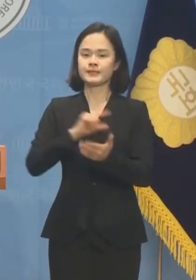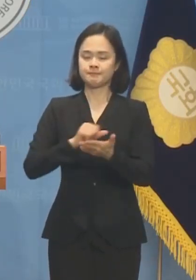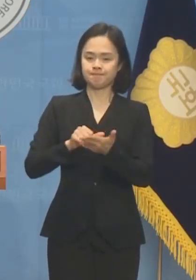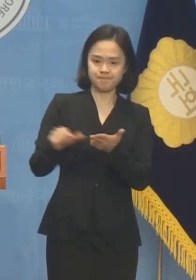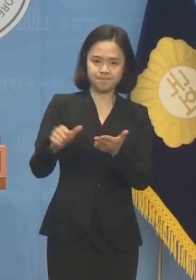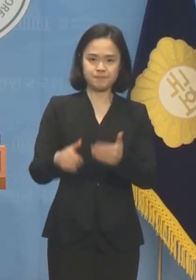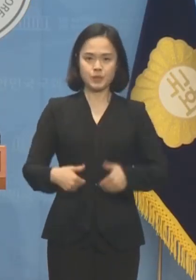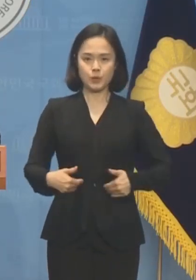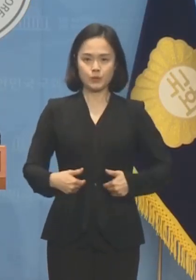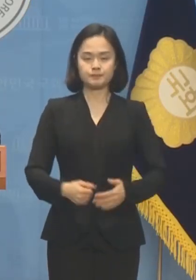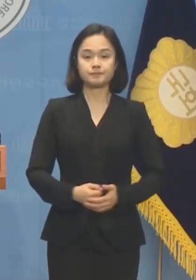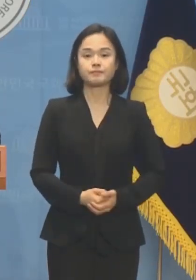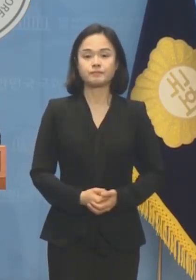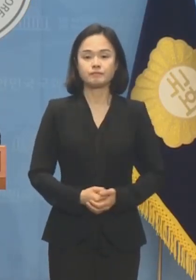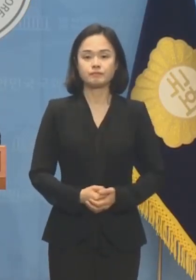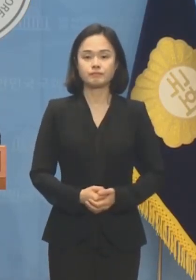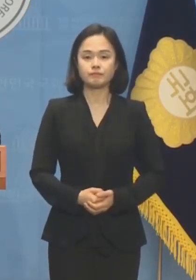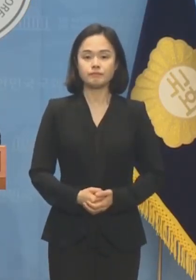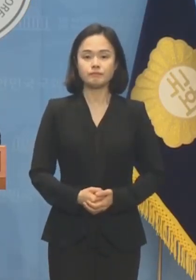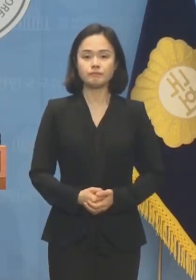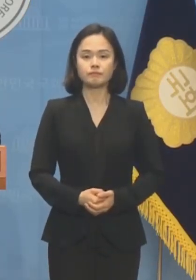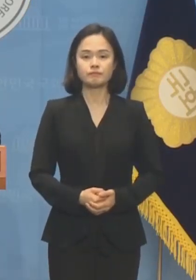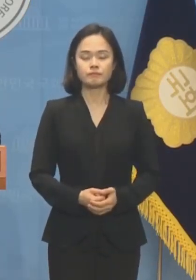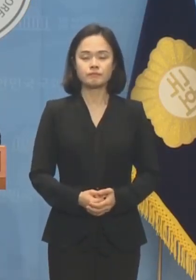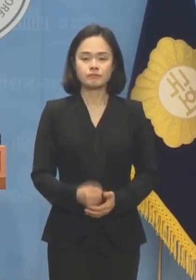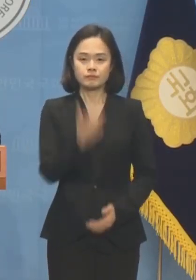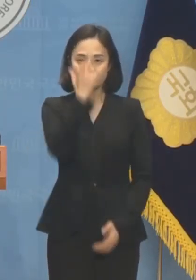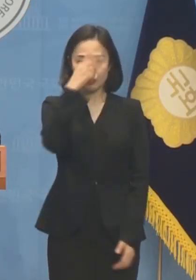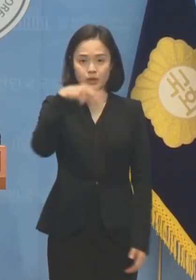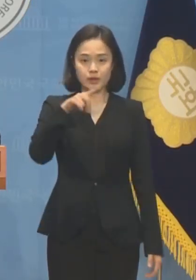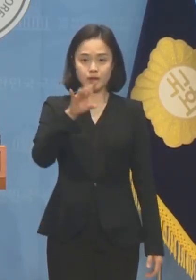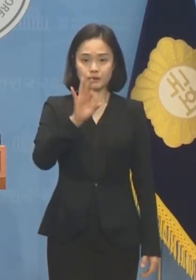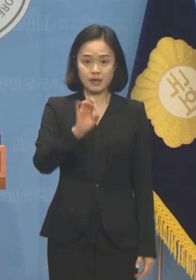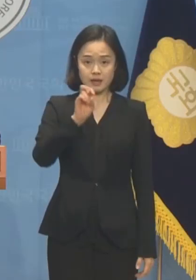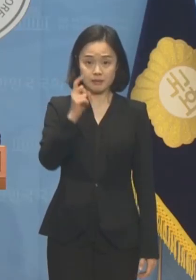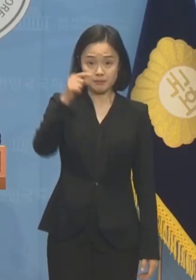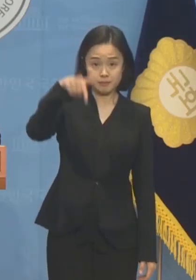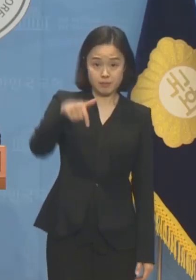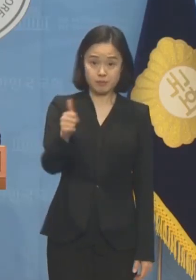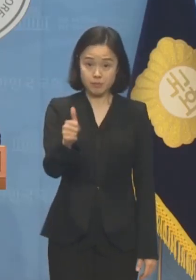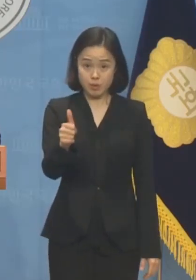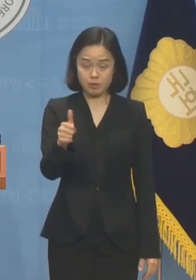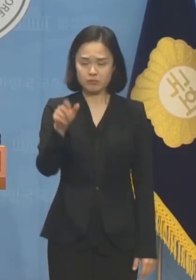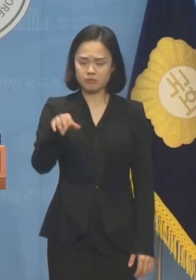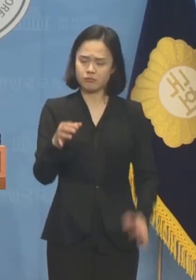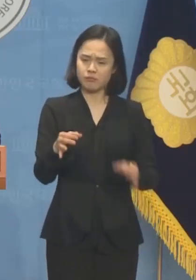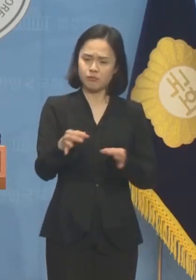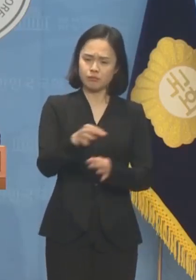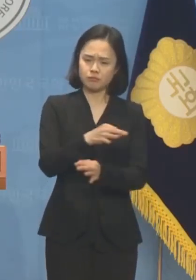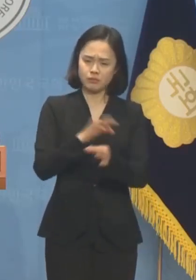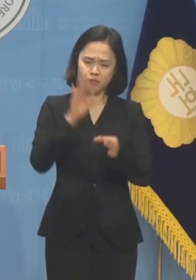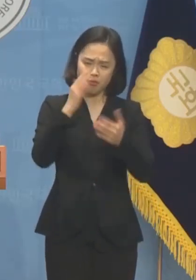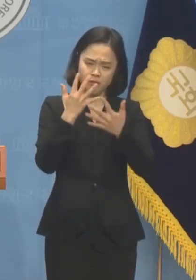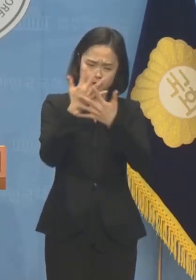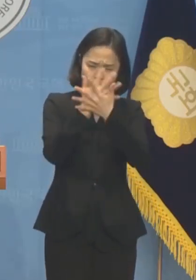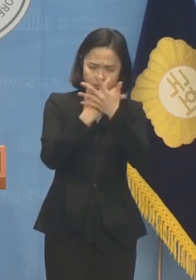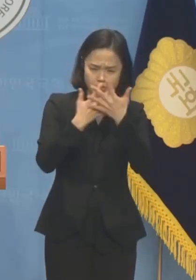최상목 권한대행은 시장과 경제의 불확실성을 해소하라는 요구에